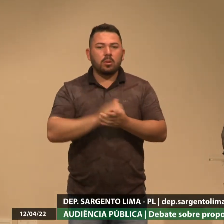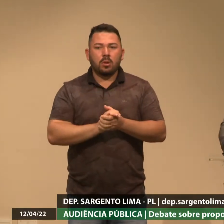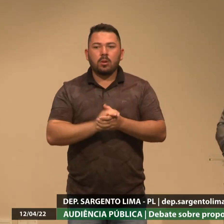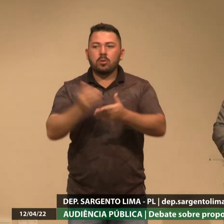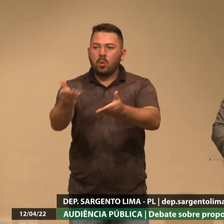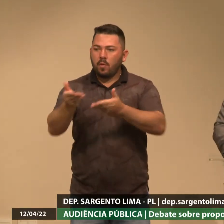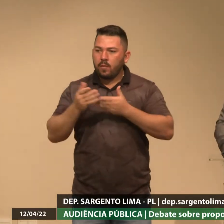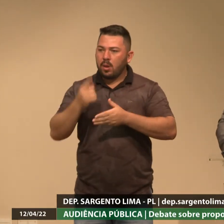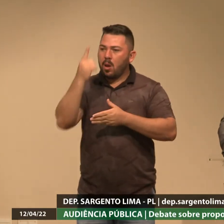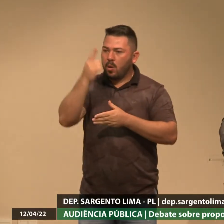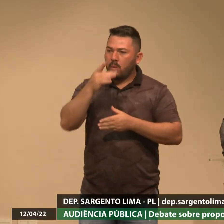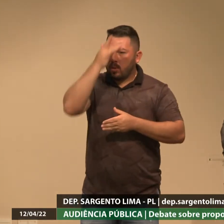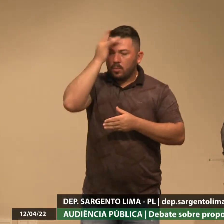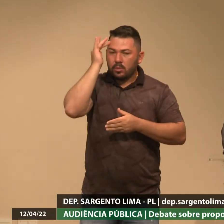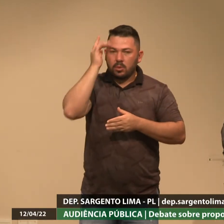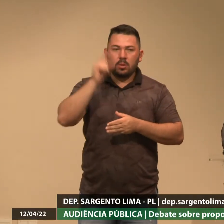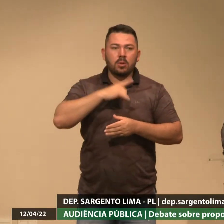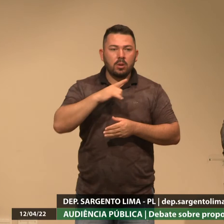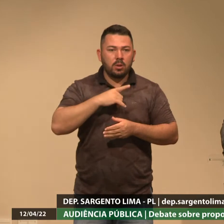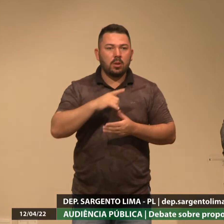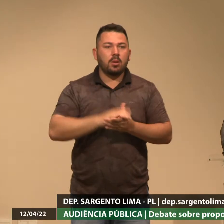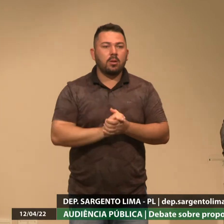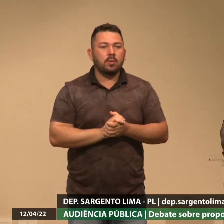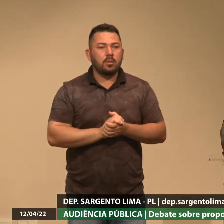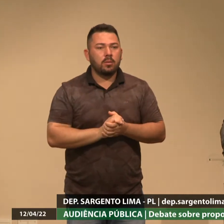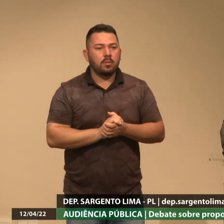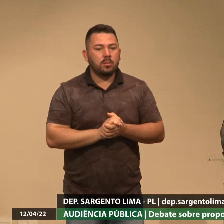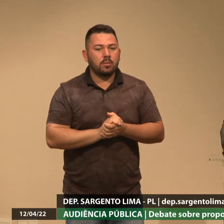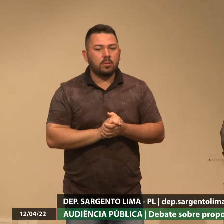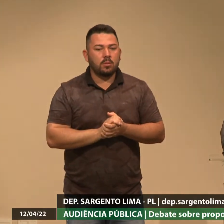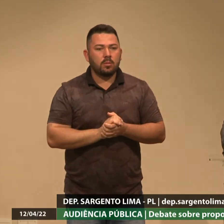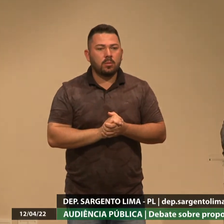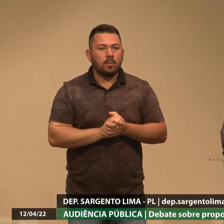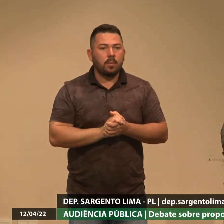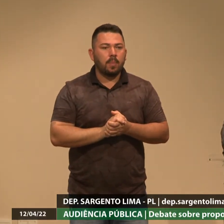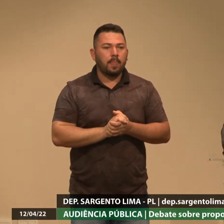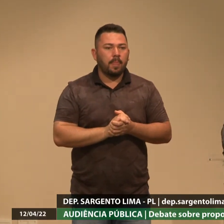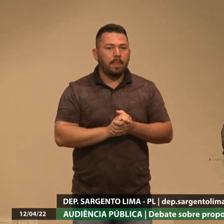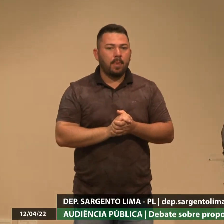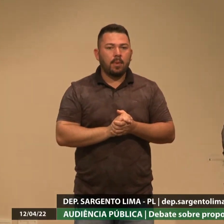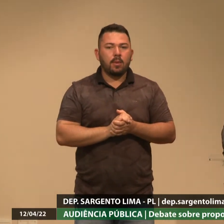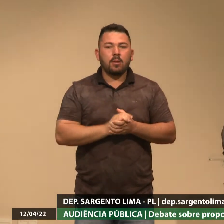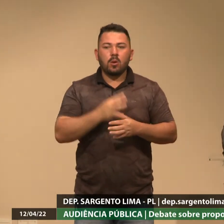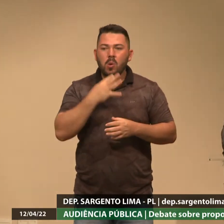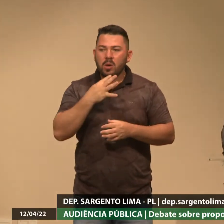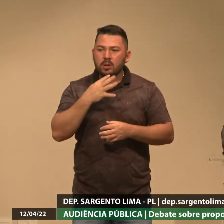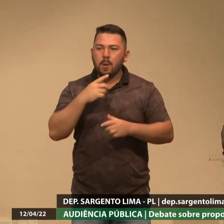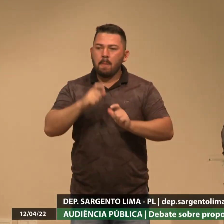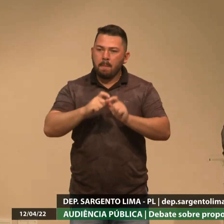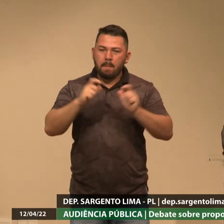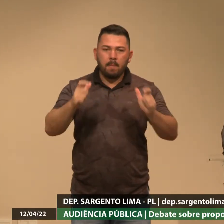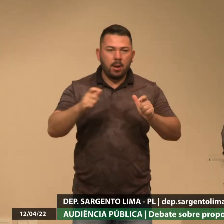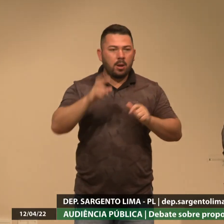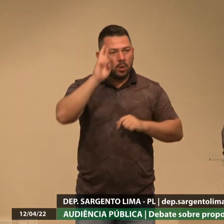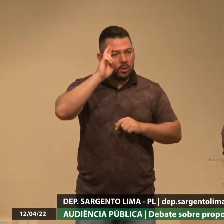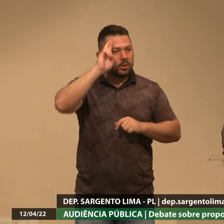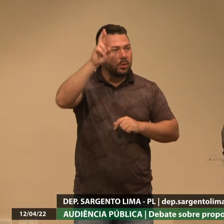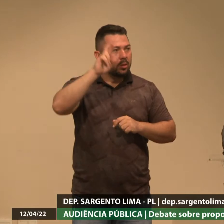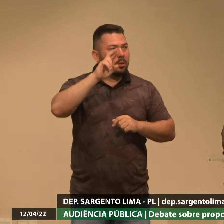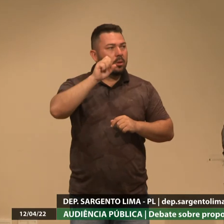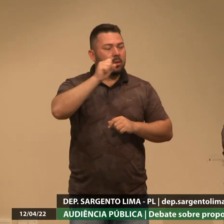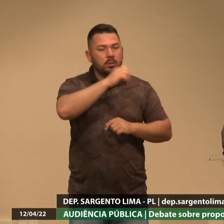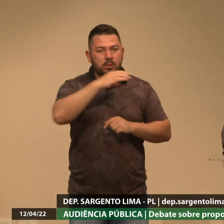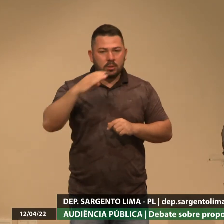ali de convidar uma pessoa que tem sido é indiscutivelmente reconhecida como a maior liderança política